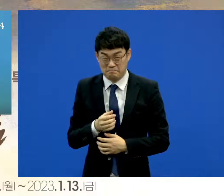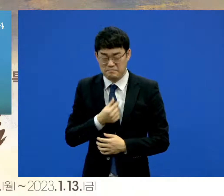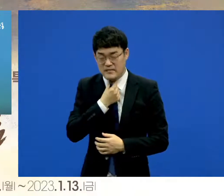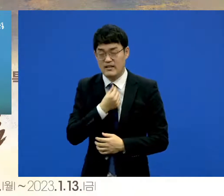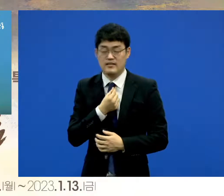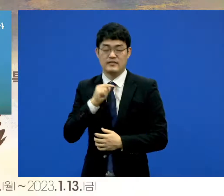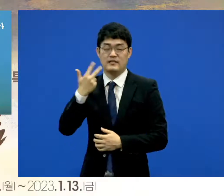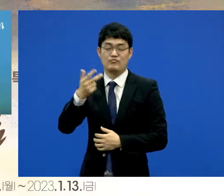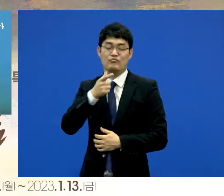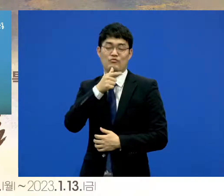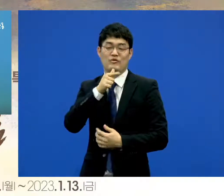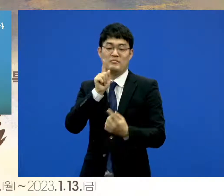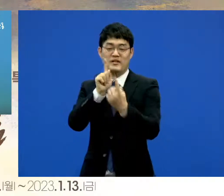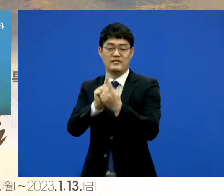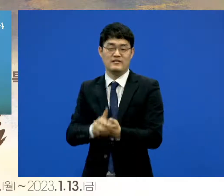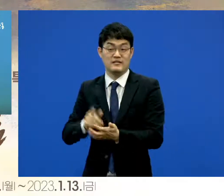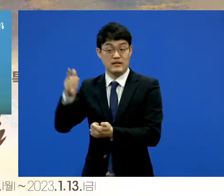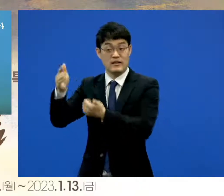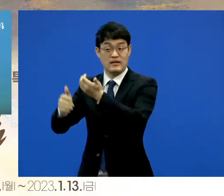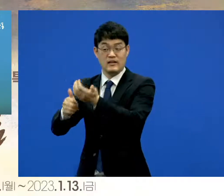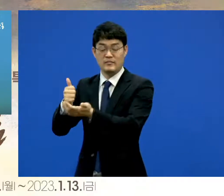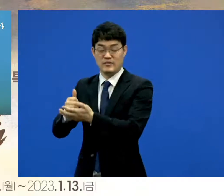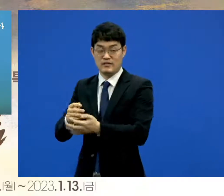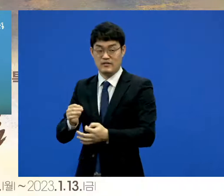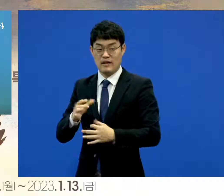하나님은 깜짝 파티를 좋아하세요.